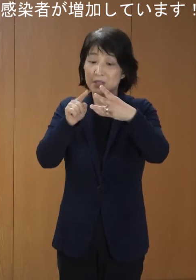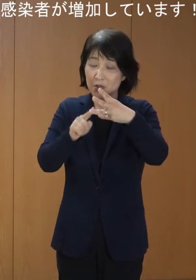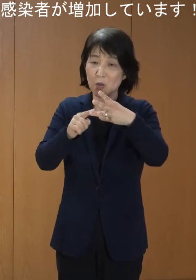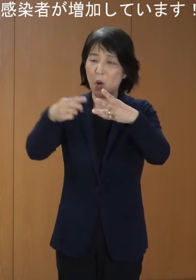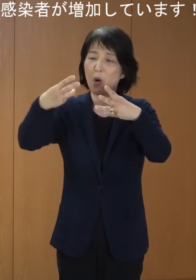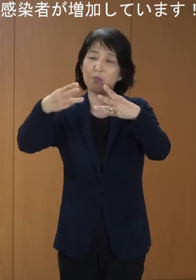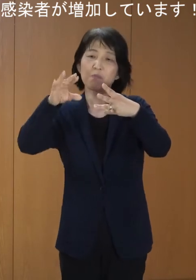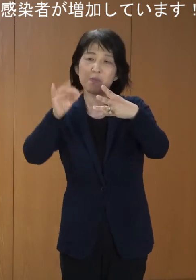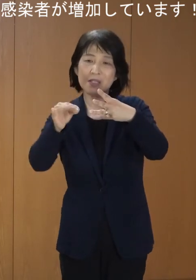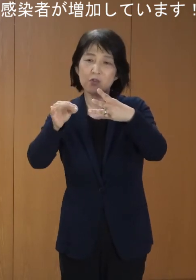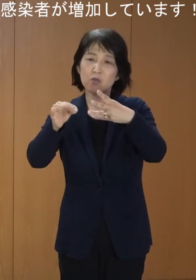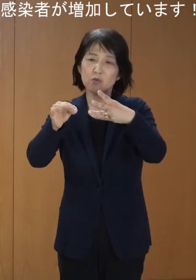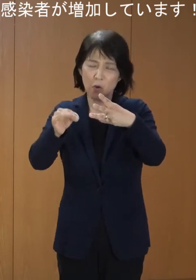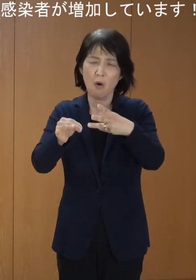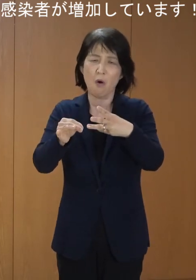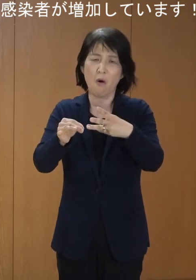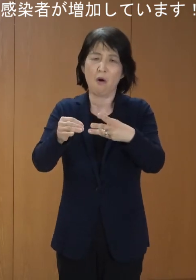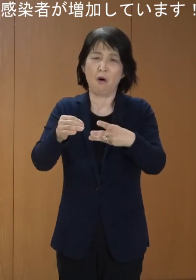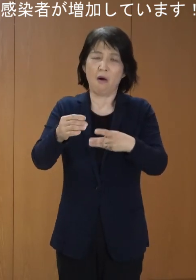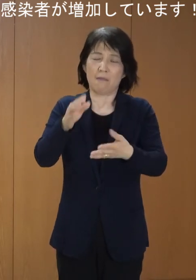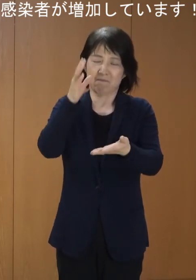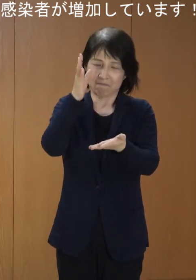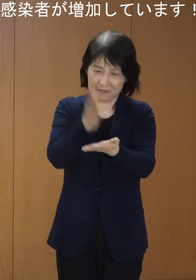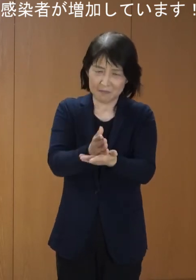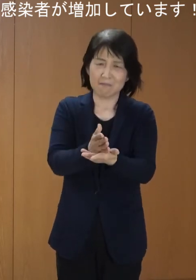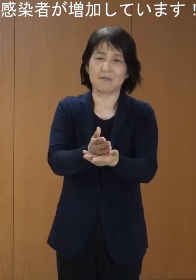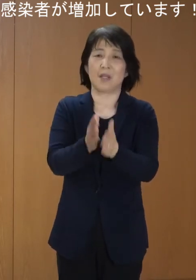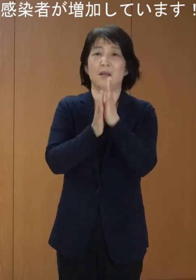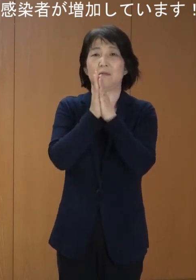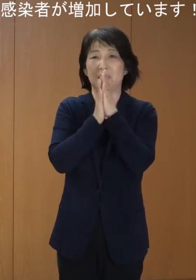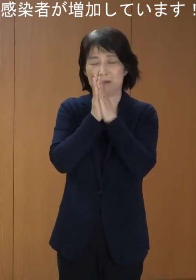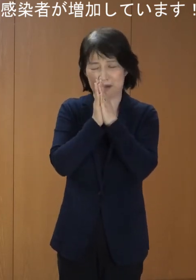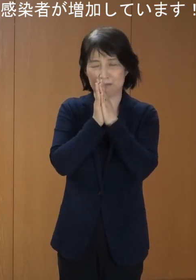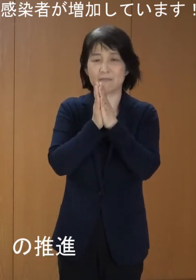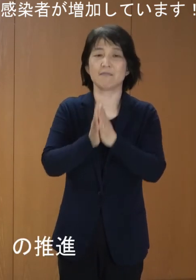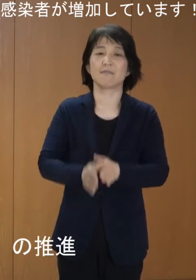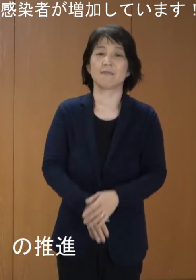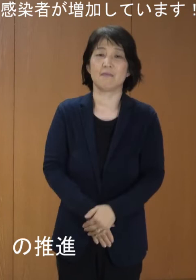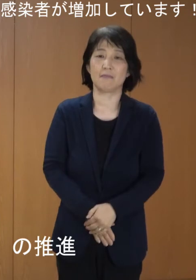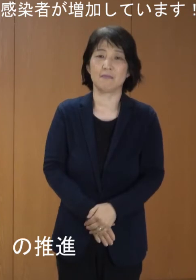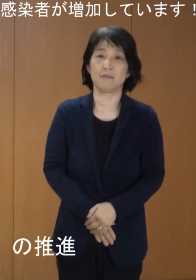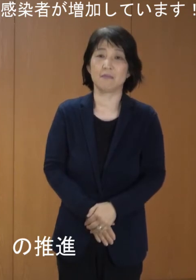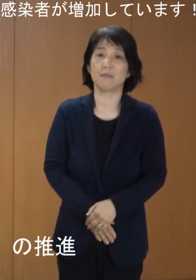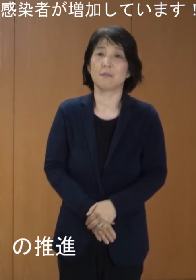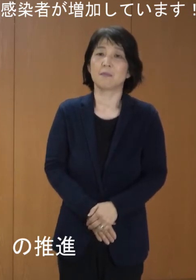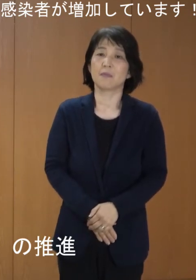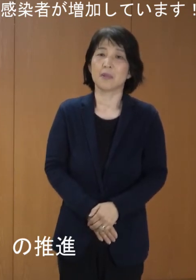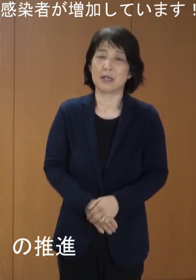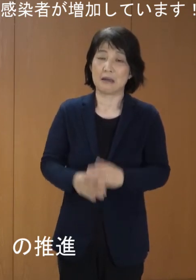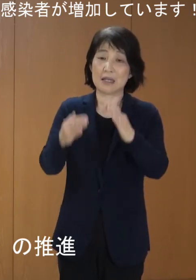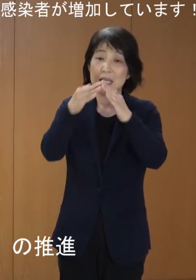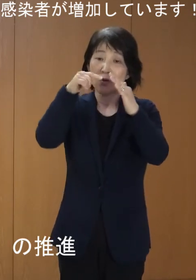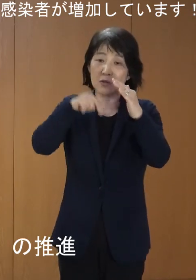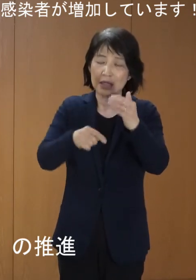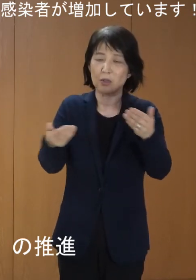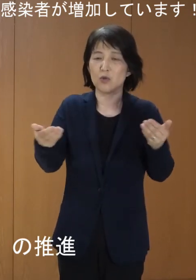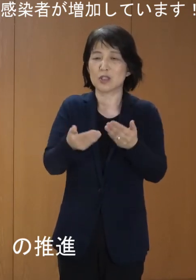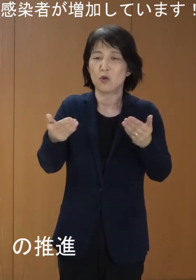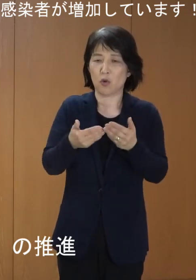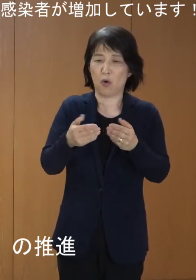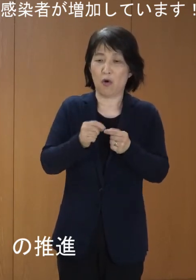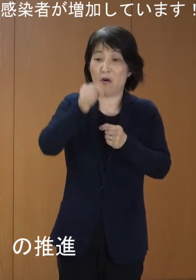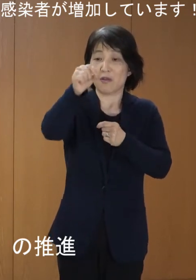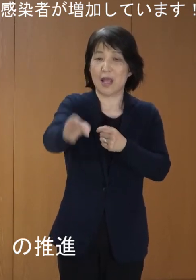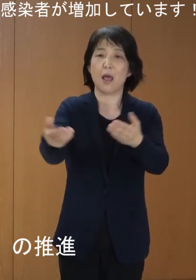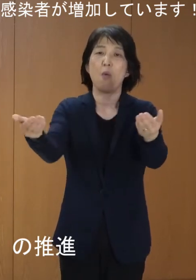閉、密集、密接、いわゆる3密の回避をお願いします。5つに、在宅勤務、テレワークや